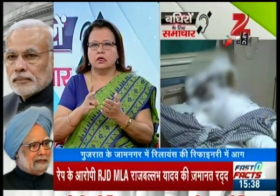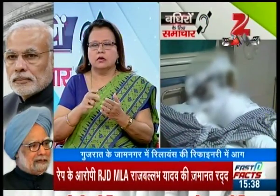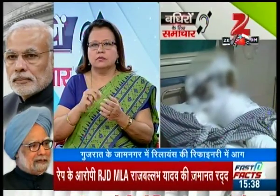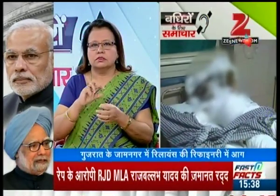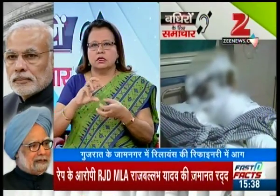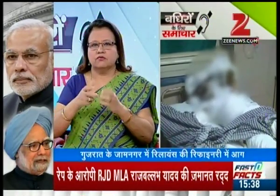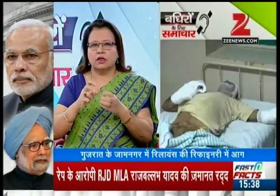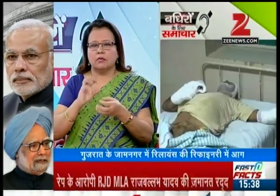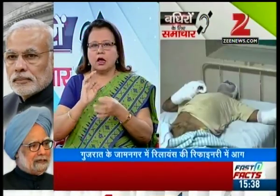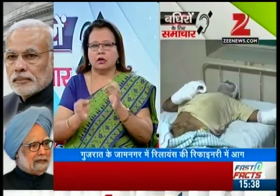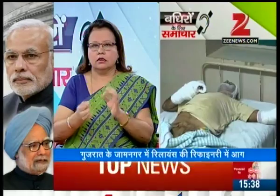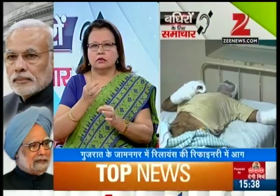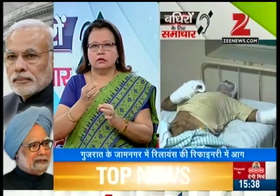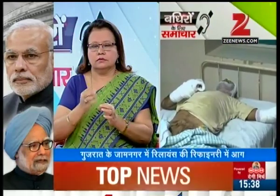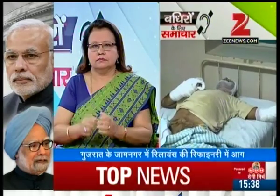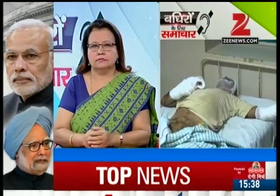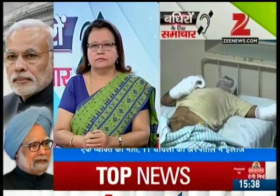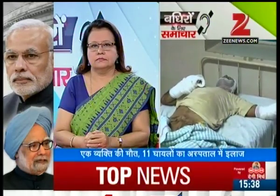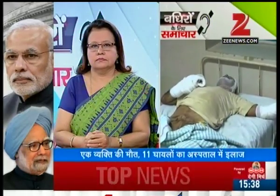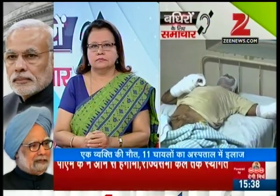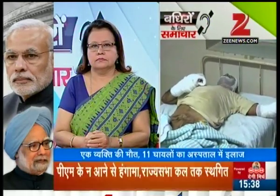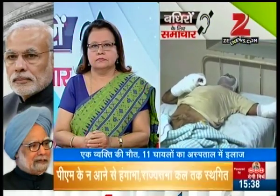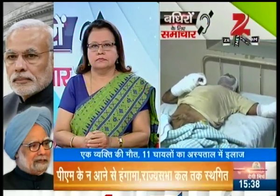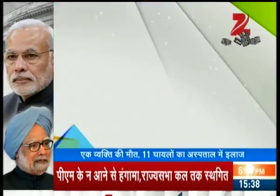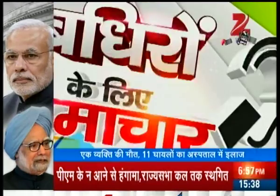लाय की इस रिफाइनरी में आग लगी